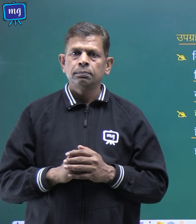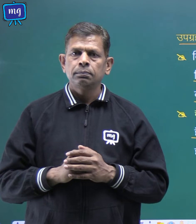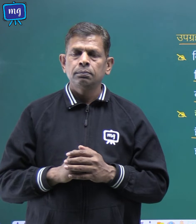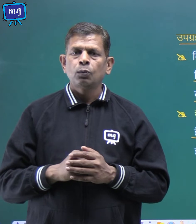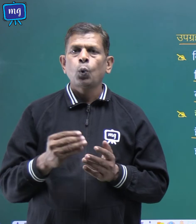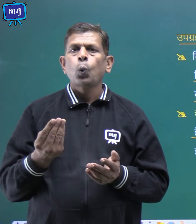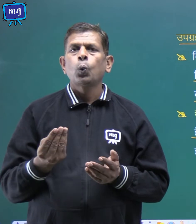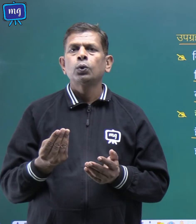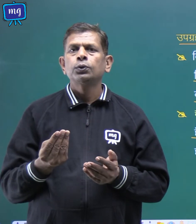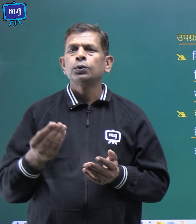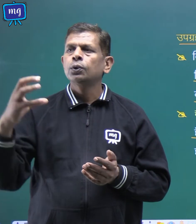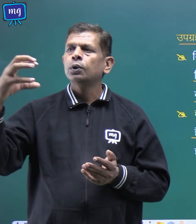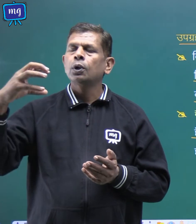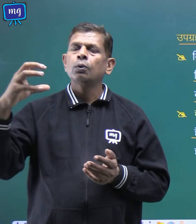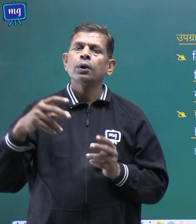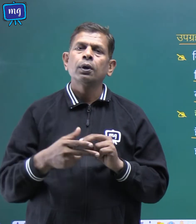कुछ ग्रहों के